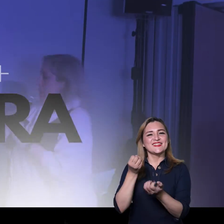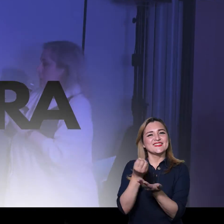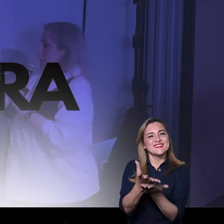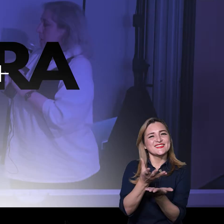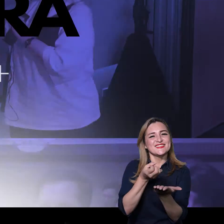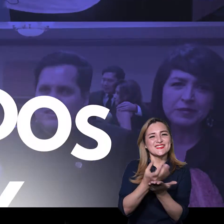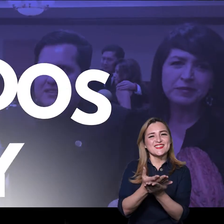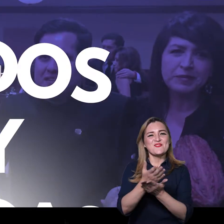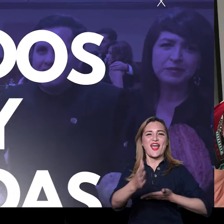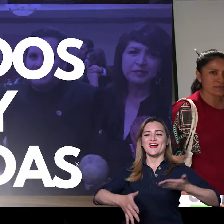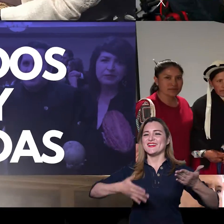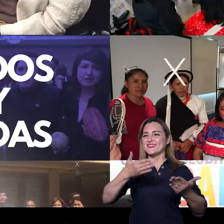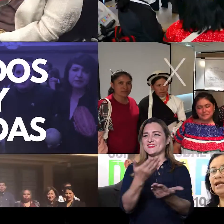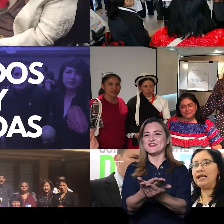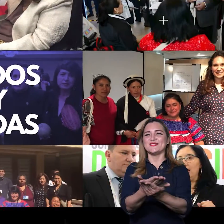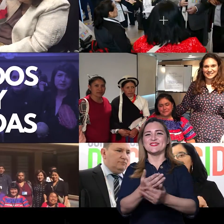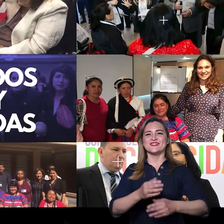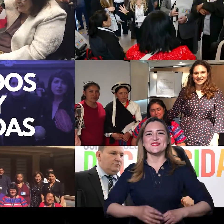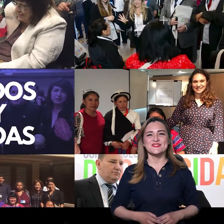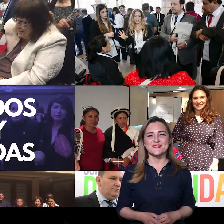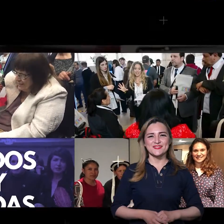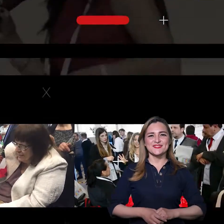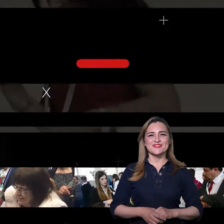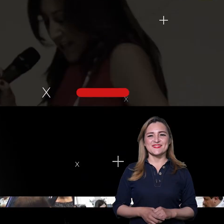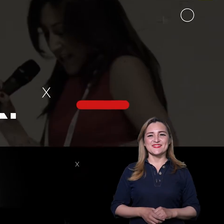noticias para todos y todas.